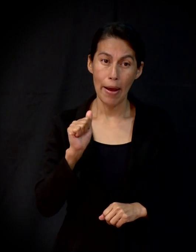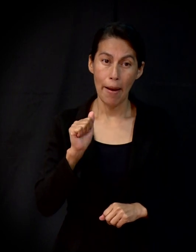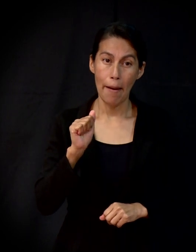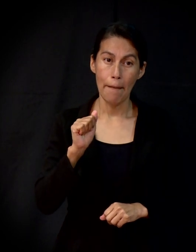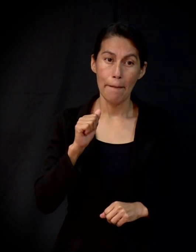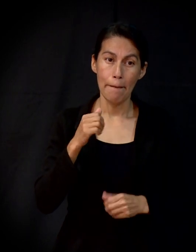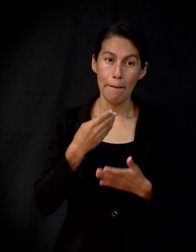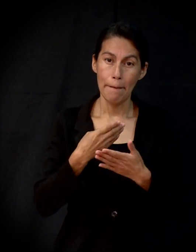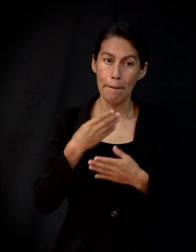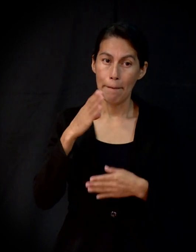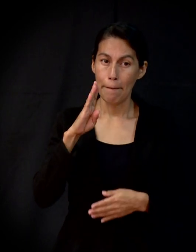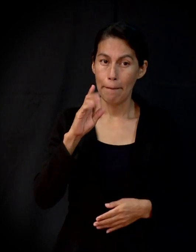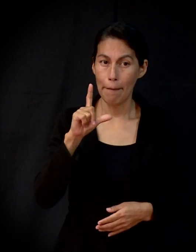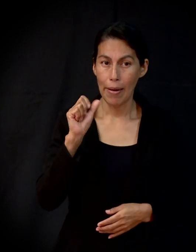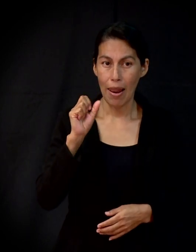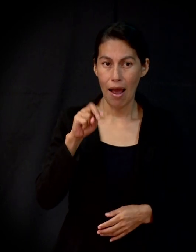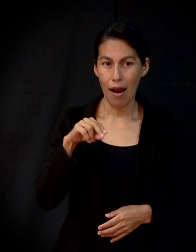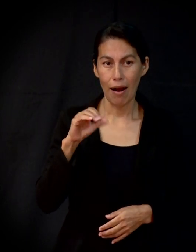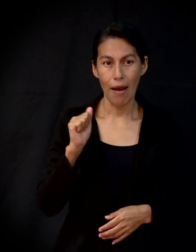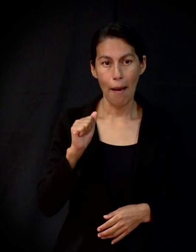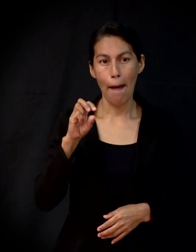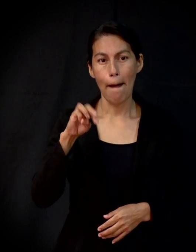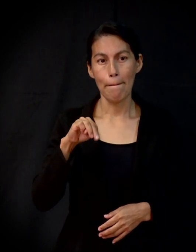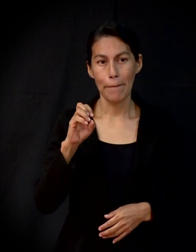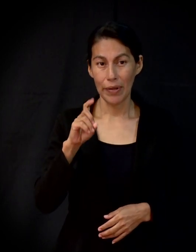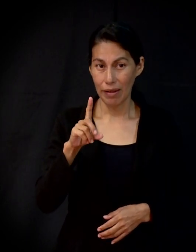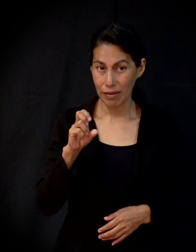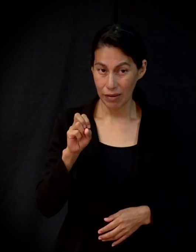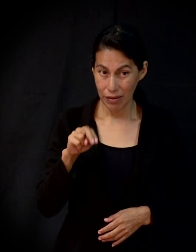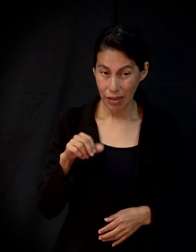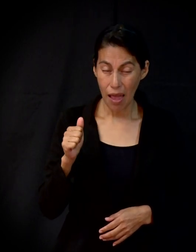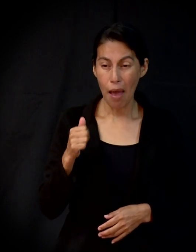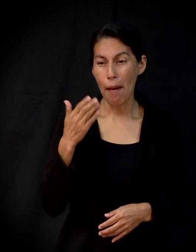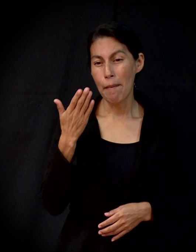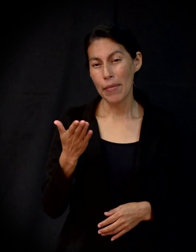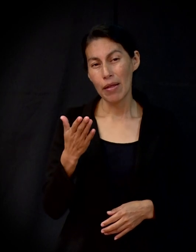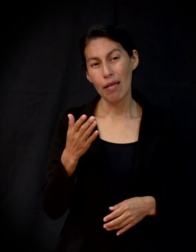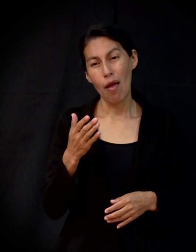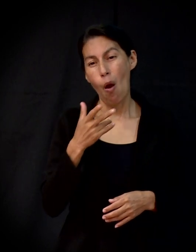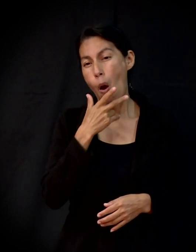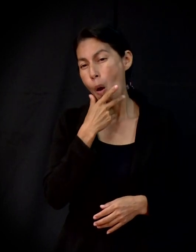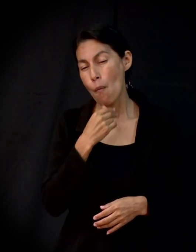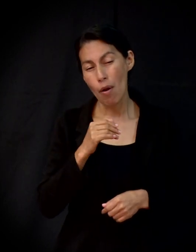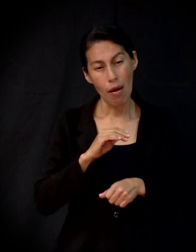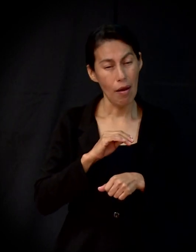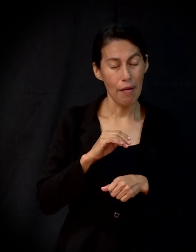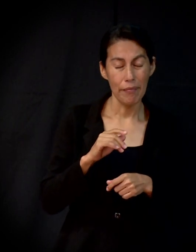por Alejandro Galán Medina para que pueda dejar el alcohol. Y